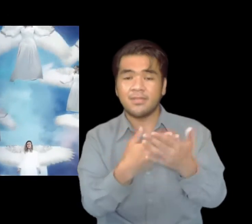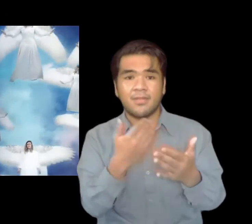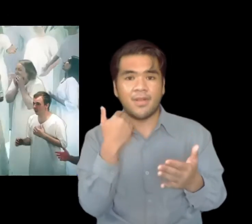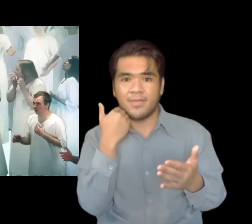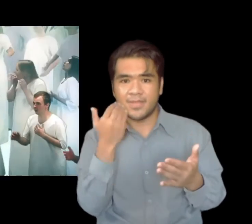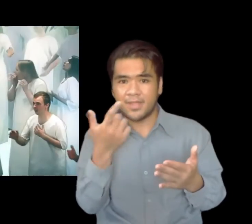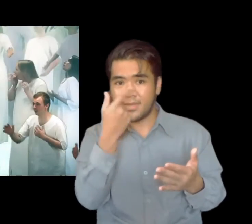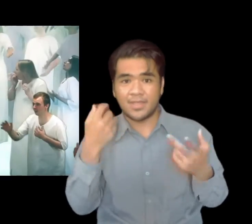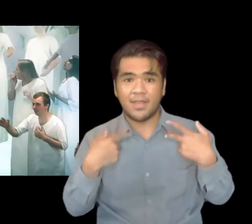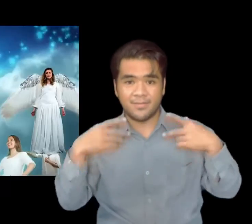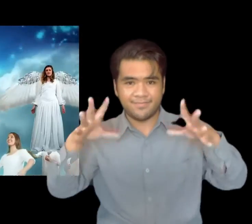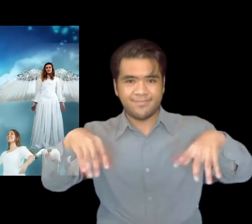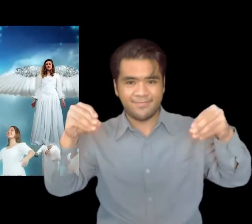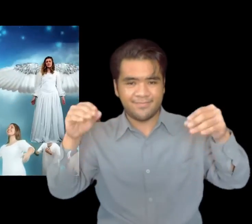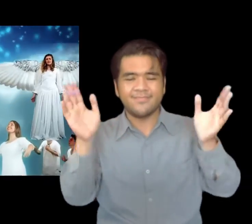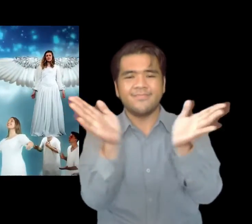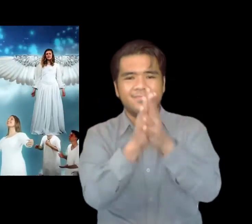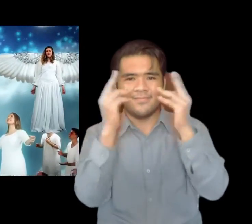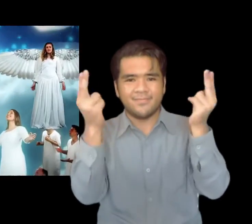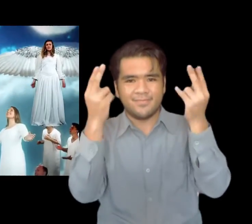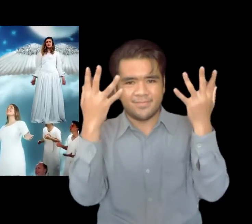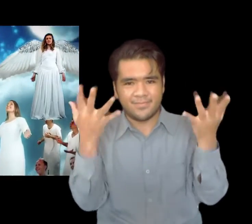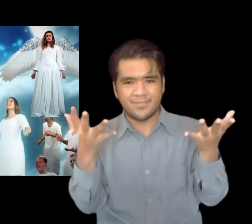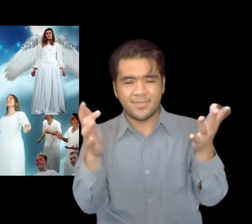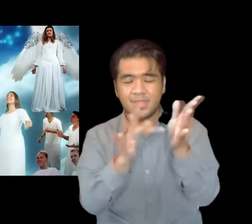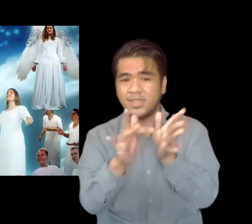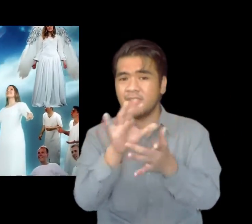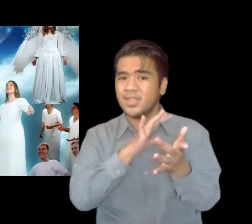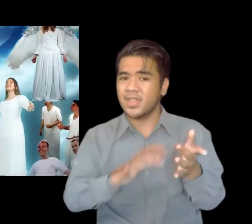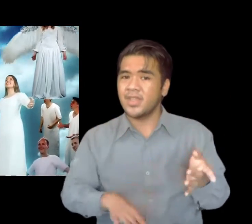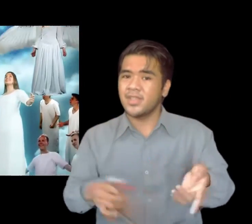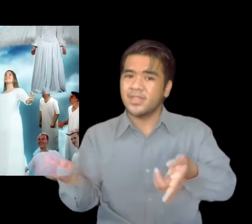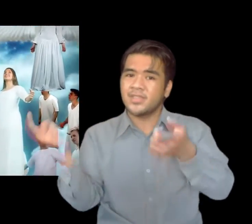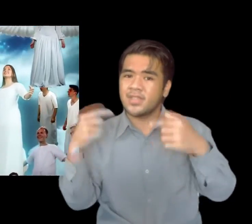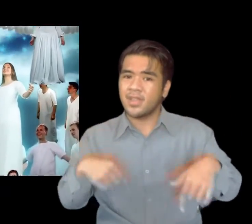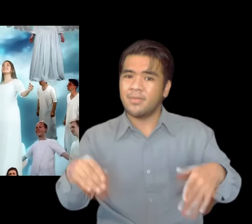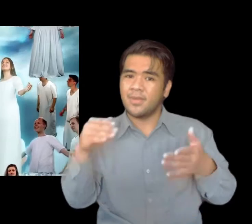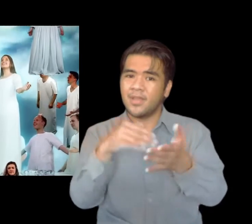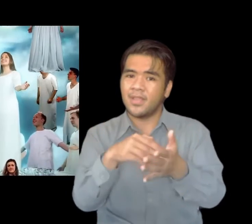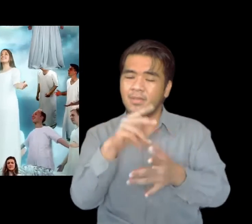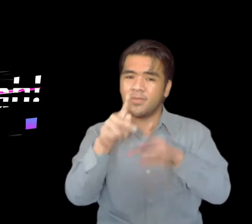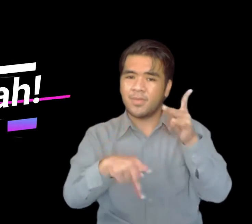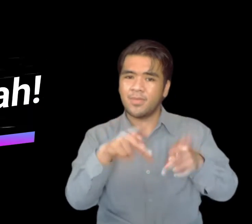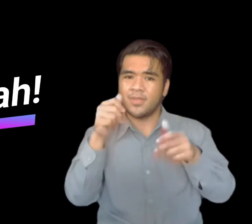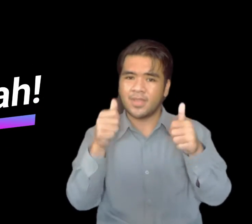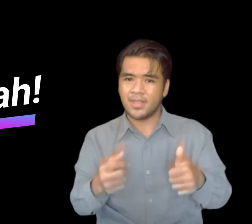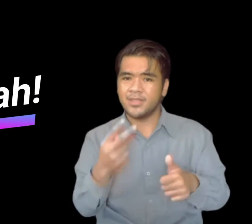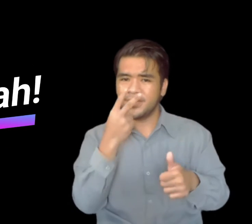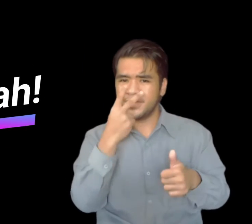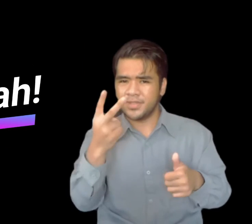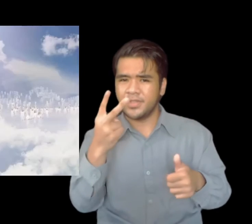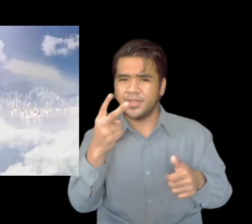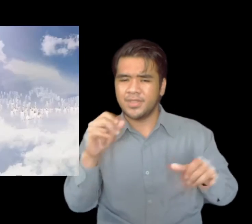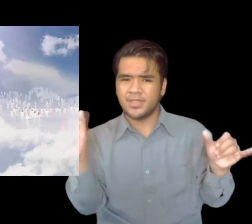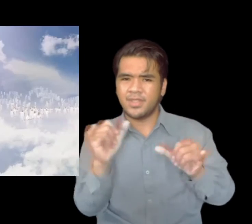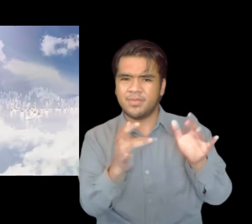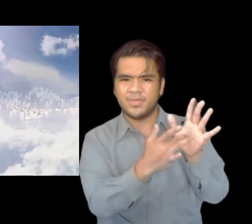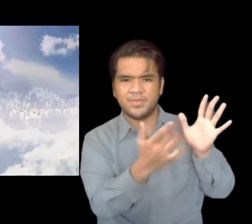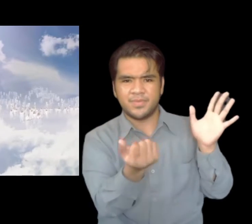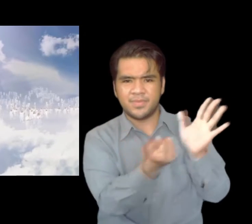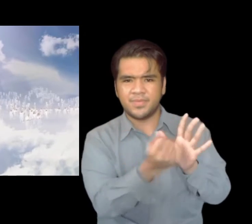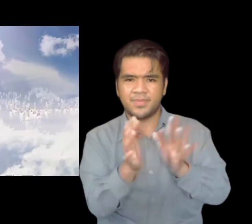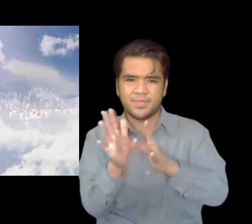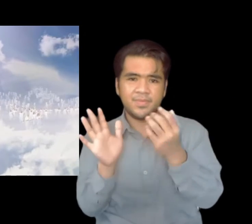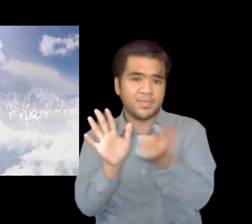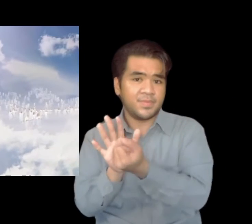siya magpakailanman. Sa makatawid, hindi lahat sa atin ay makakaranas ng kamatayan. Hallelujah! Ang pagbabalik